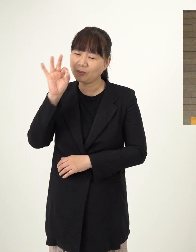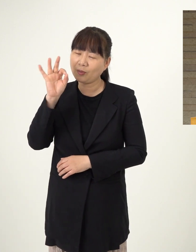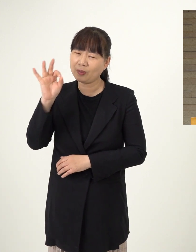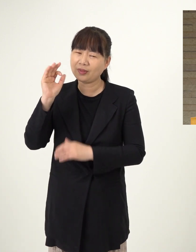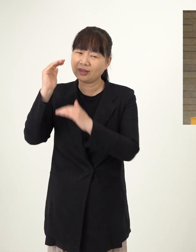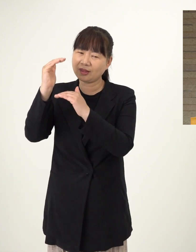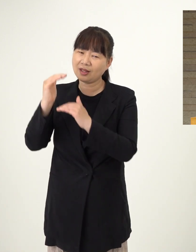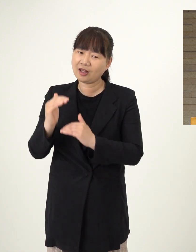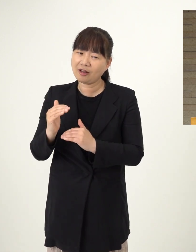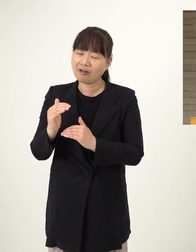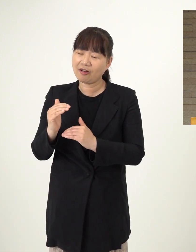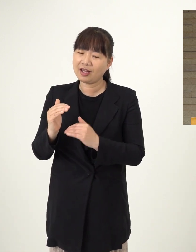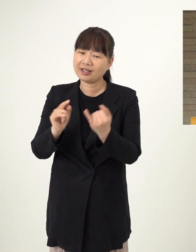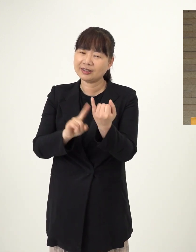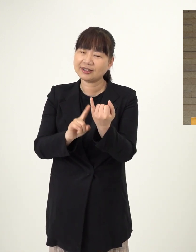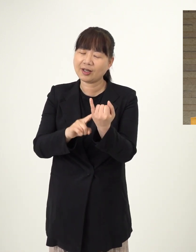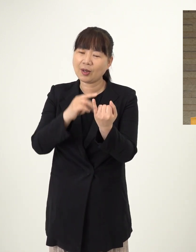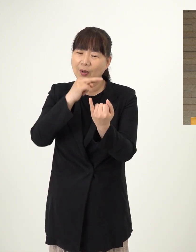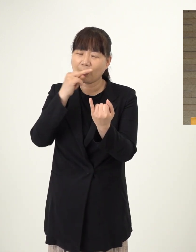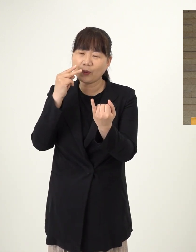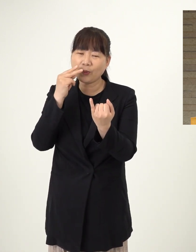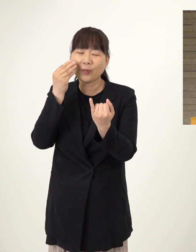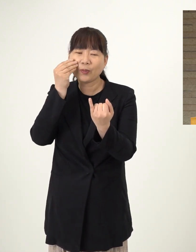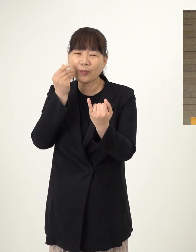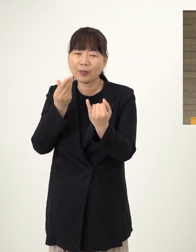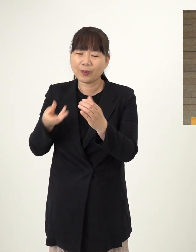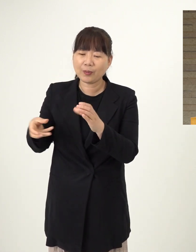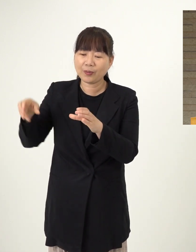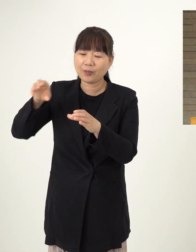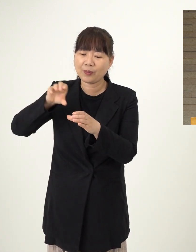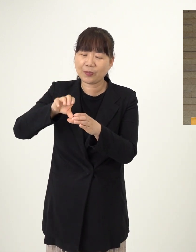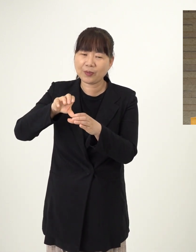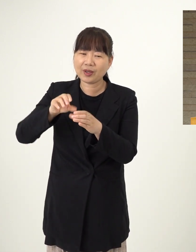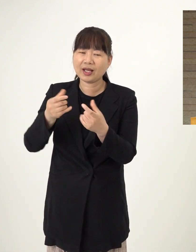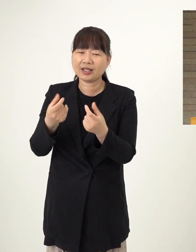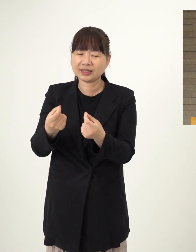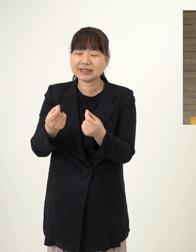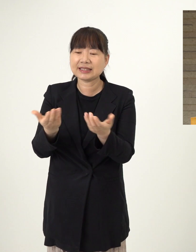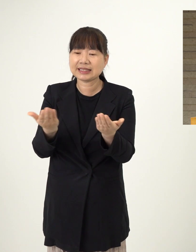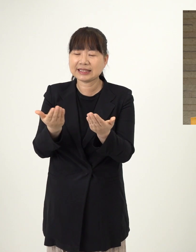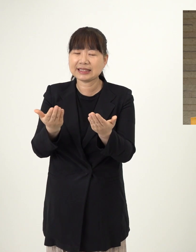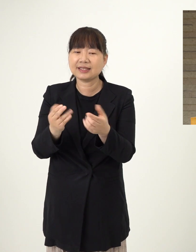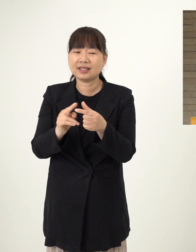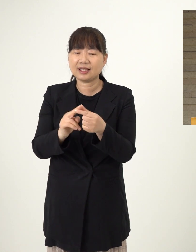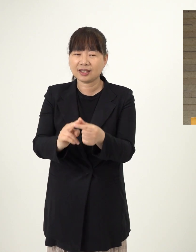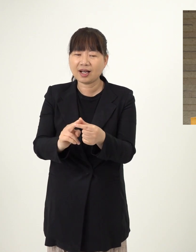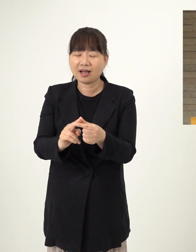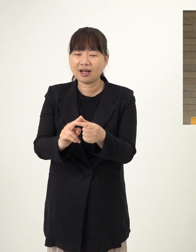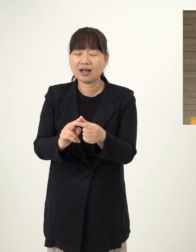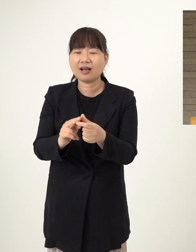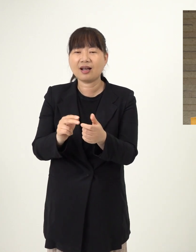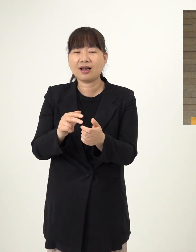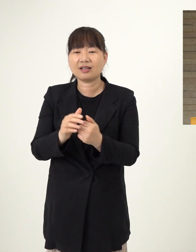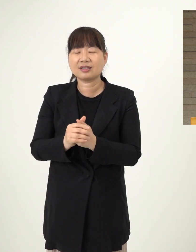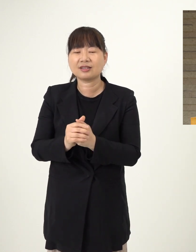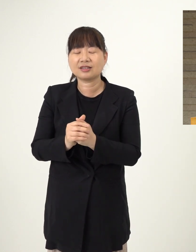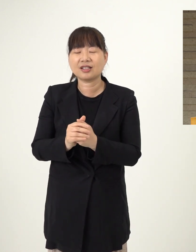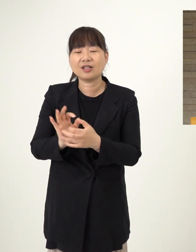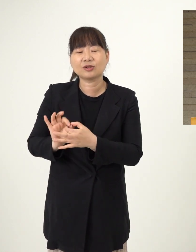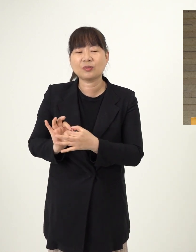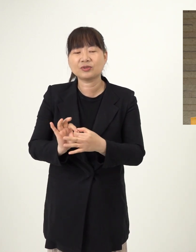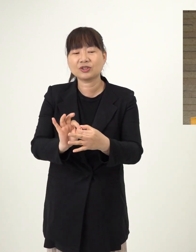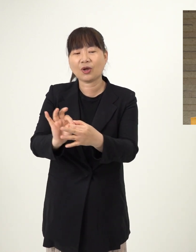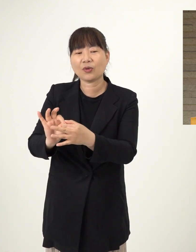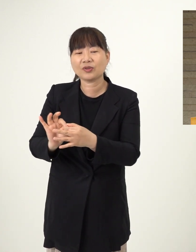살펴보았던 한 여인의 향유 옥합을 깨뜨려 붓는 그 사건과 맥락상